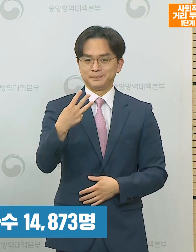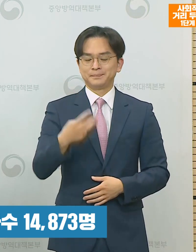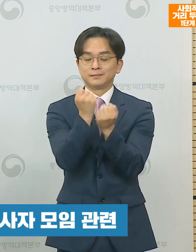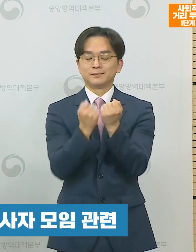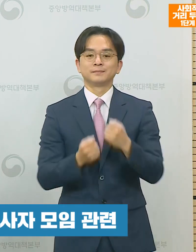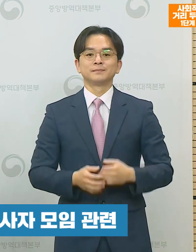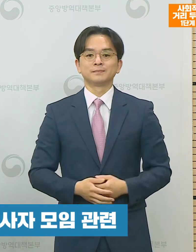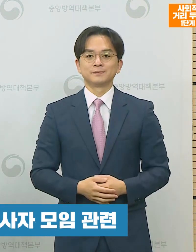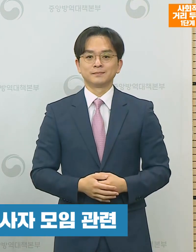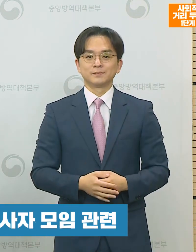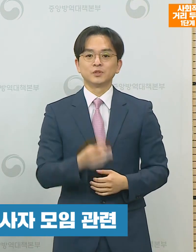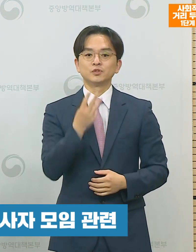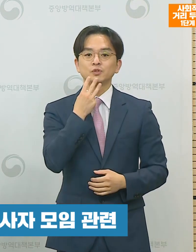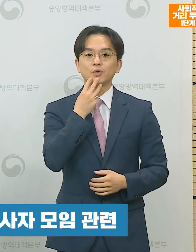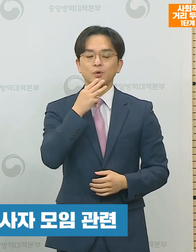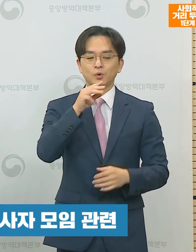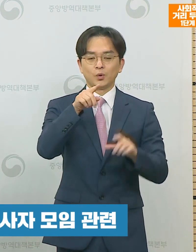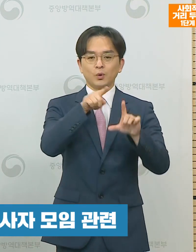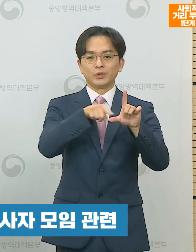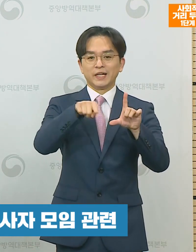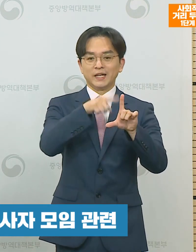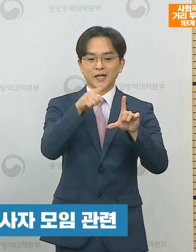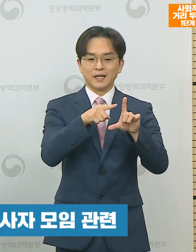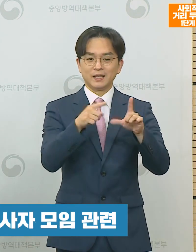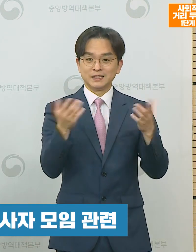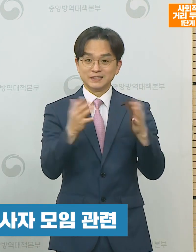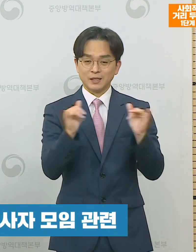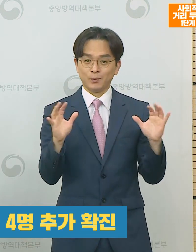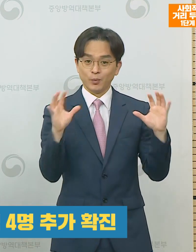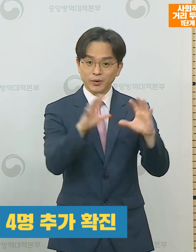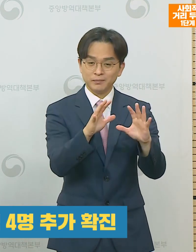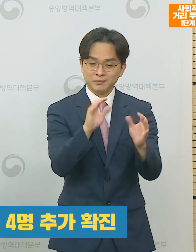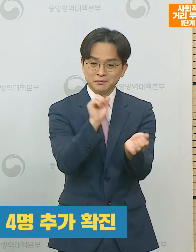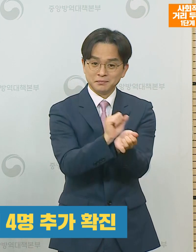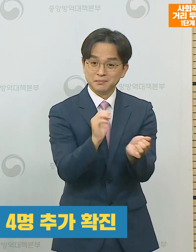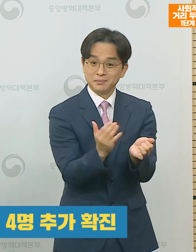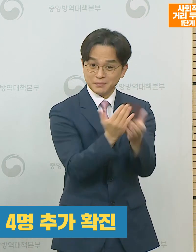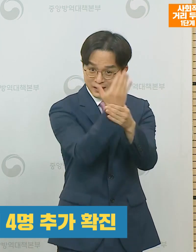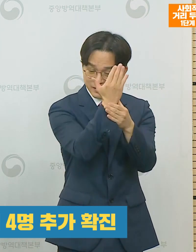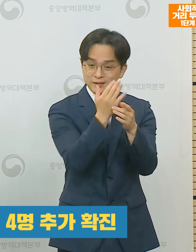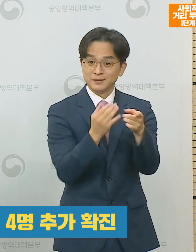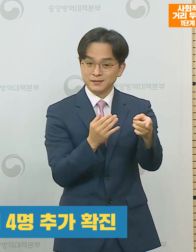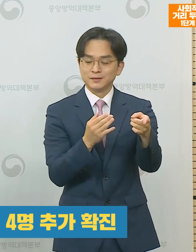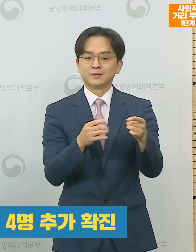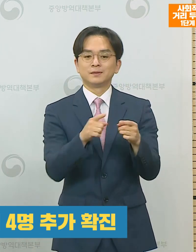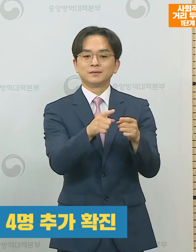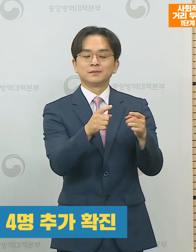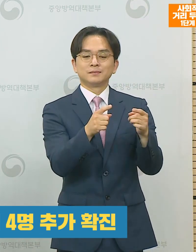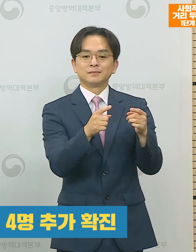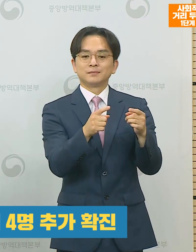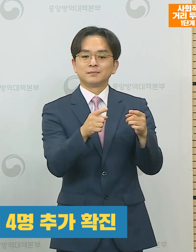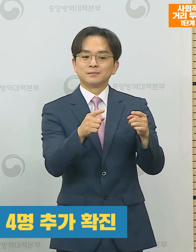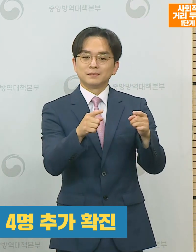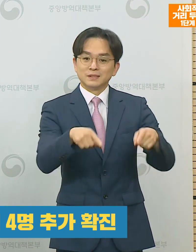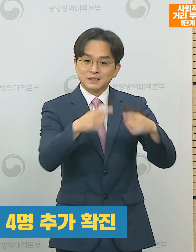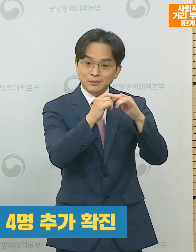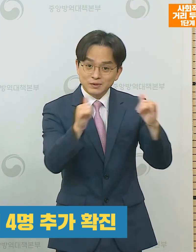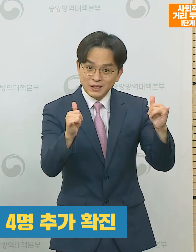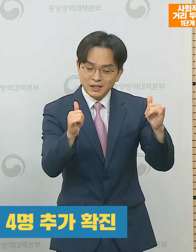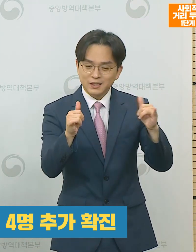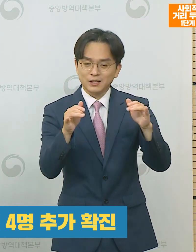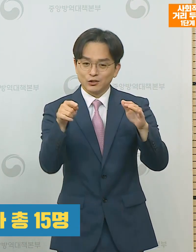14,873명입니다. 서울 롯데리아 종사자 모임 관련하여서는 모임 장소에 있었던 이용객 4명이